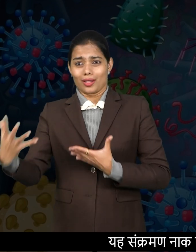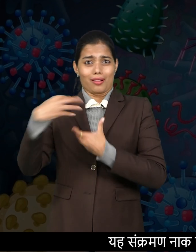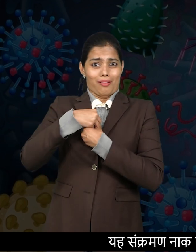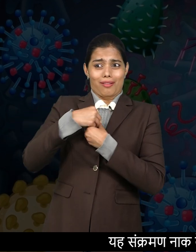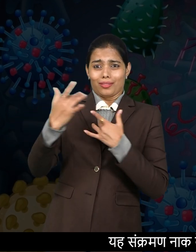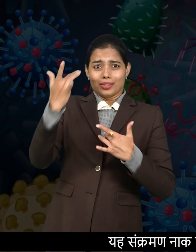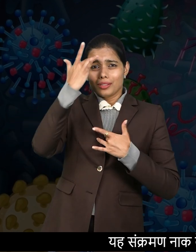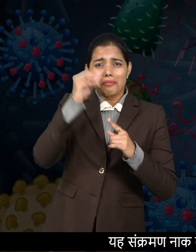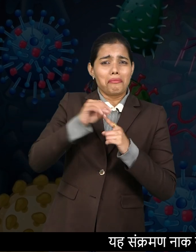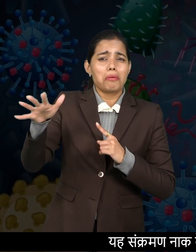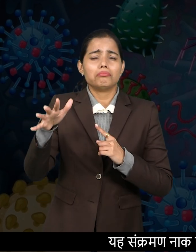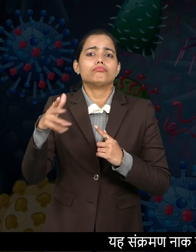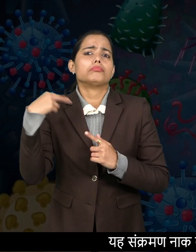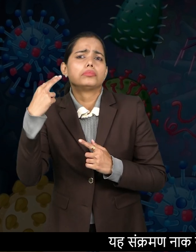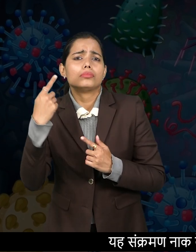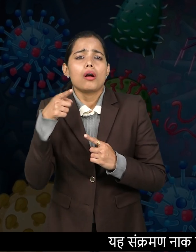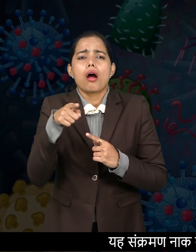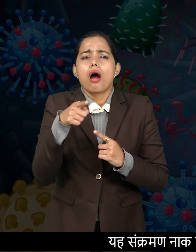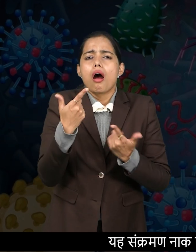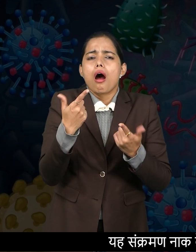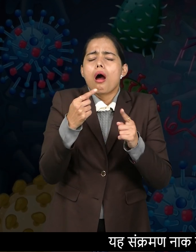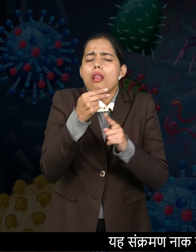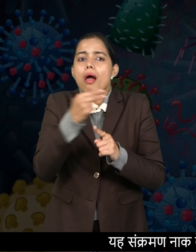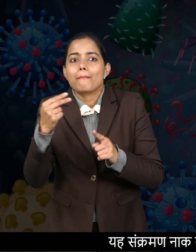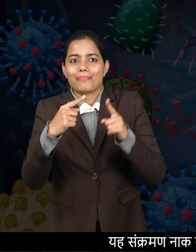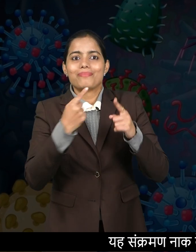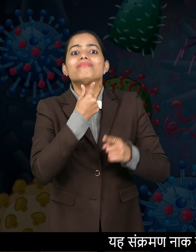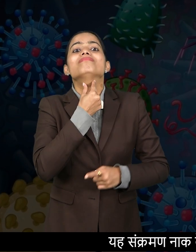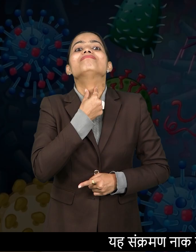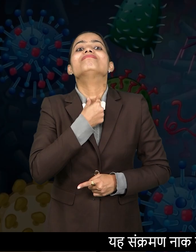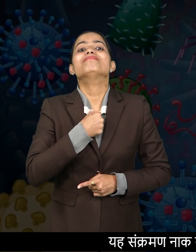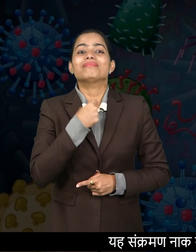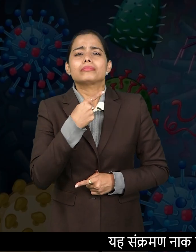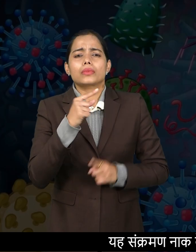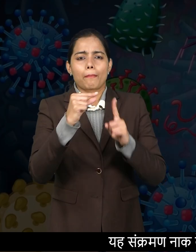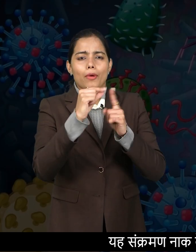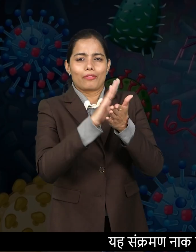यह संक्रमण नाक के मार्ग और गले ग्रसनी को असर करता है,